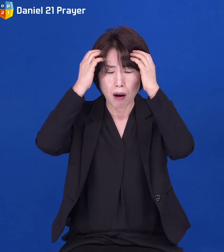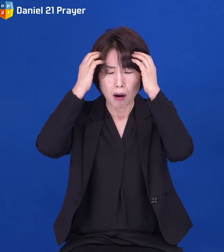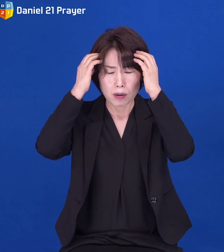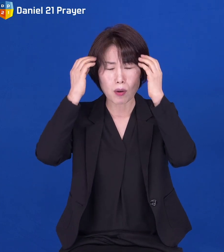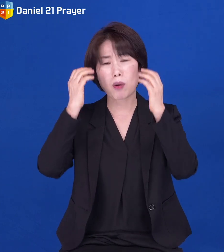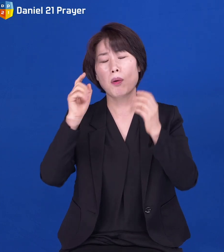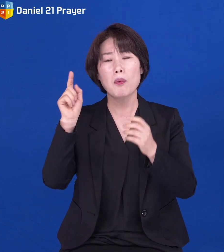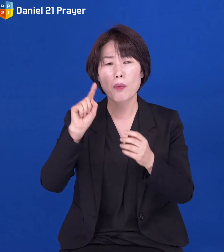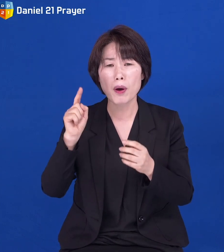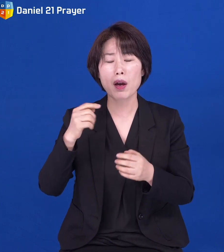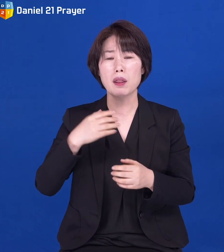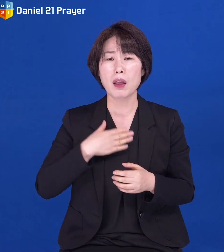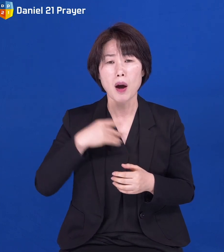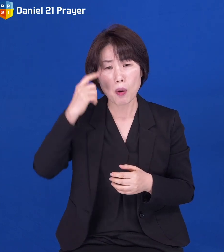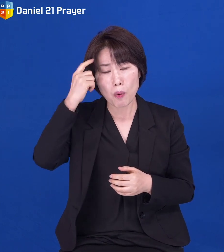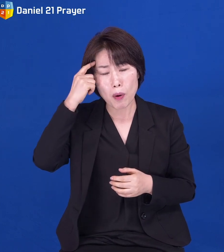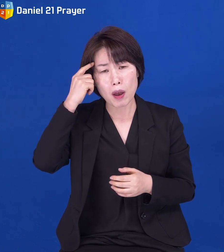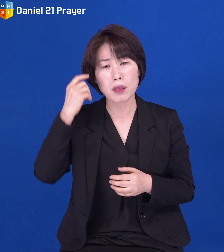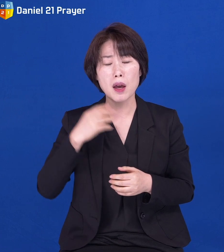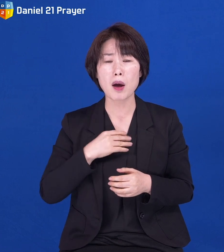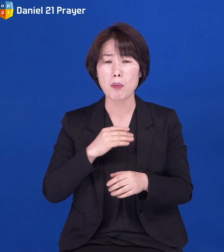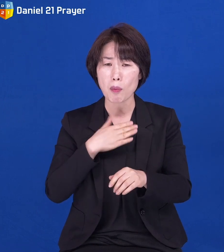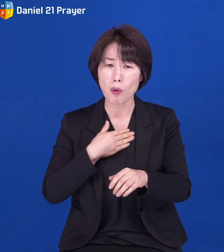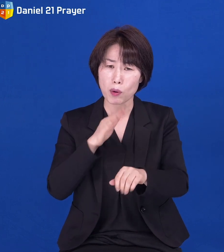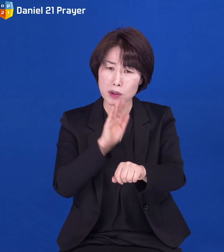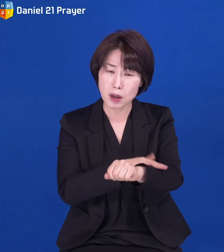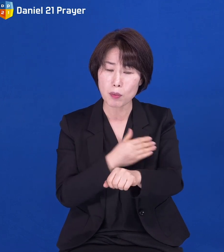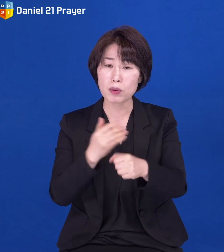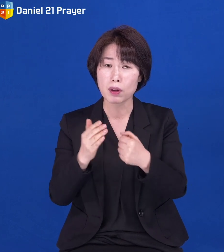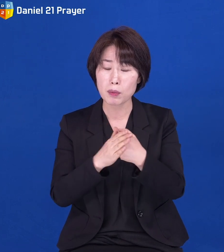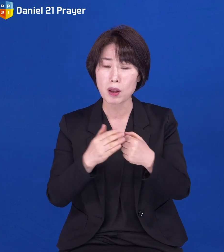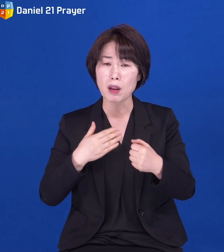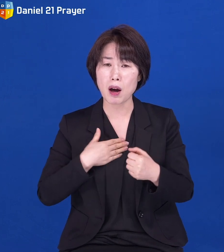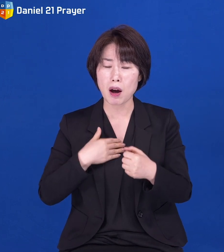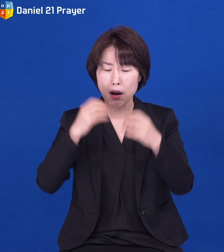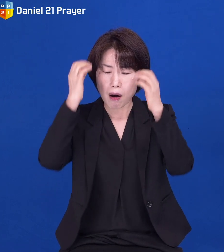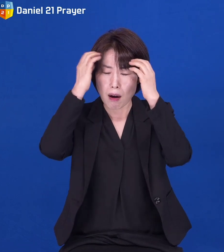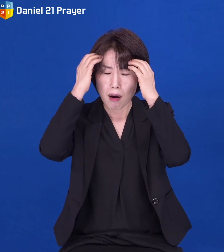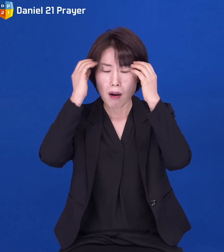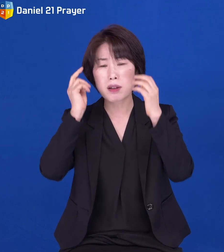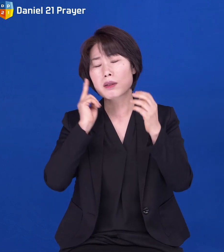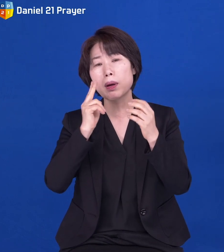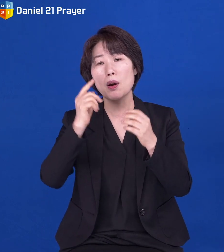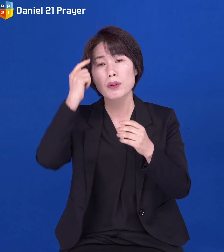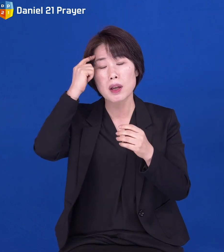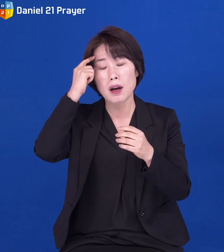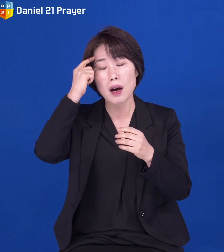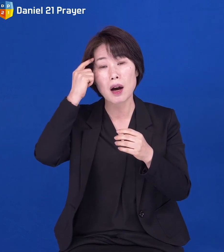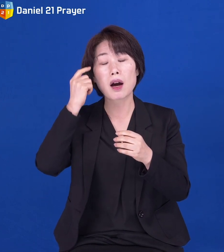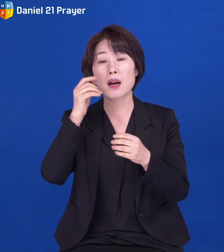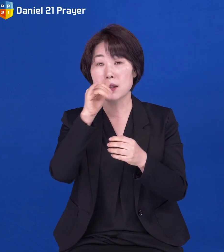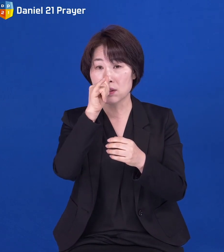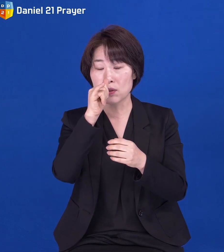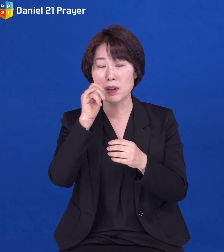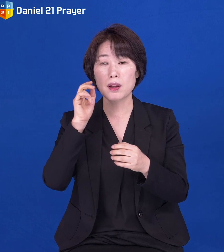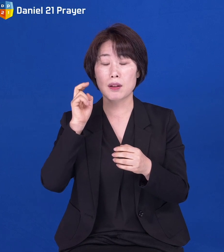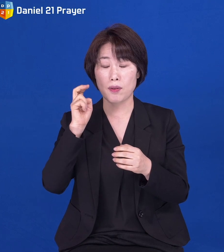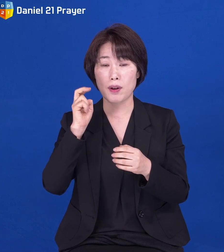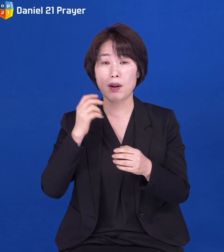잘못했지? 내가 왜? 나밖에 생각을 못했겠죠. 근데 저는 정말 지금부터 중요한